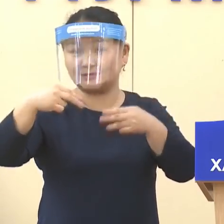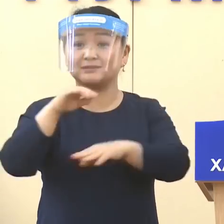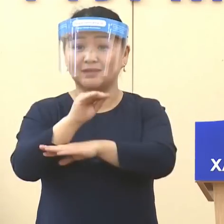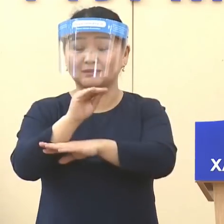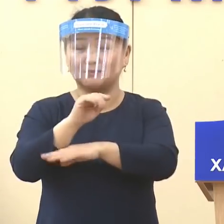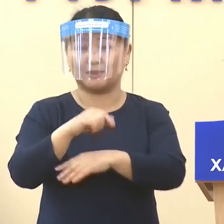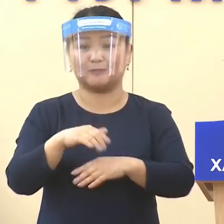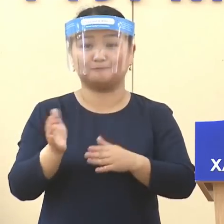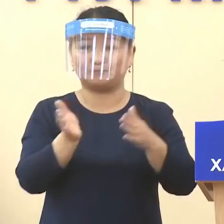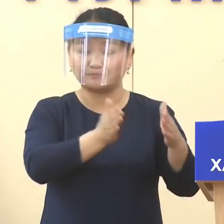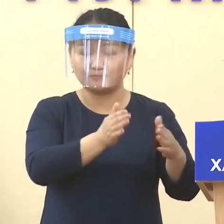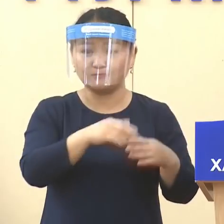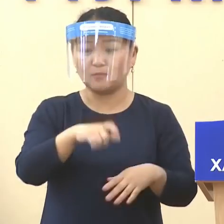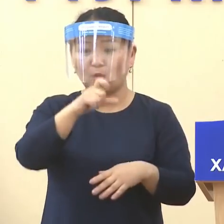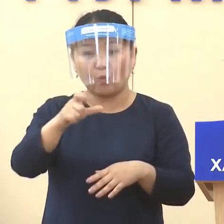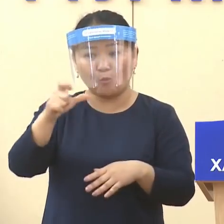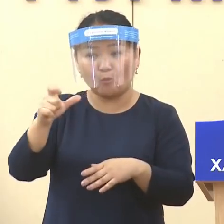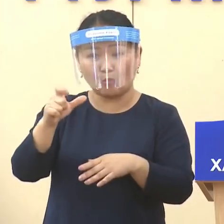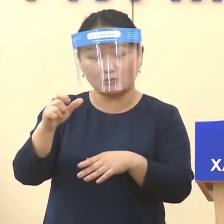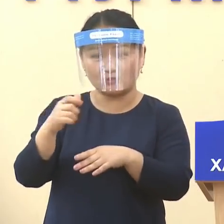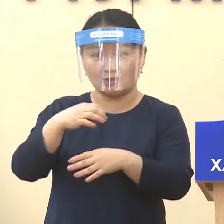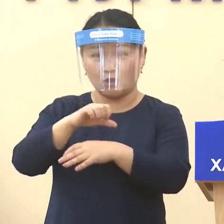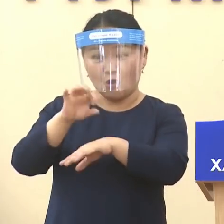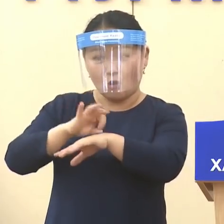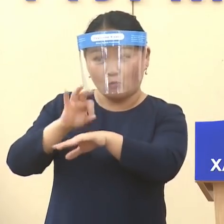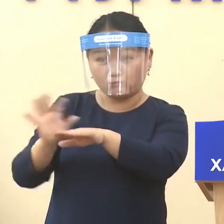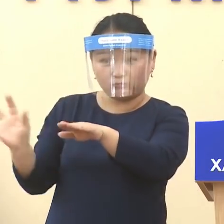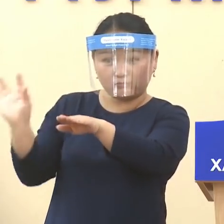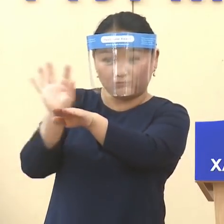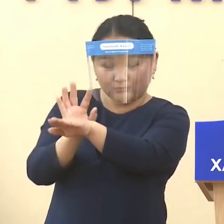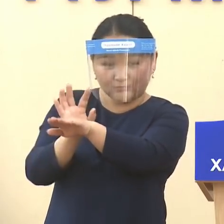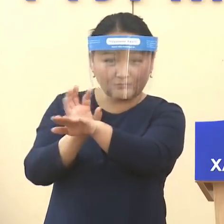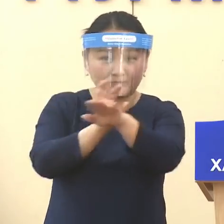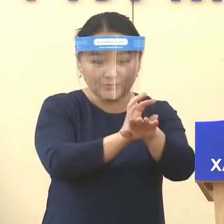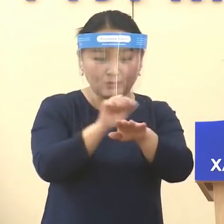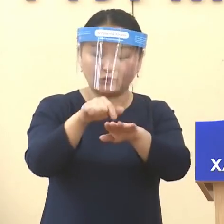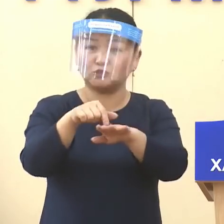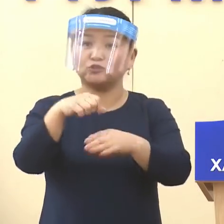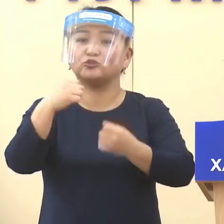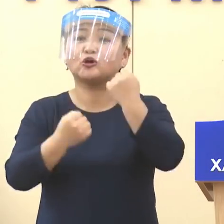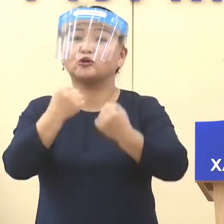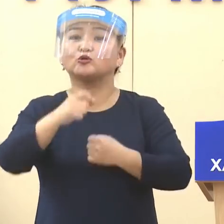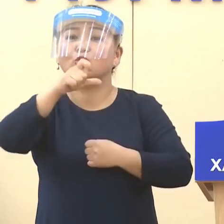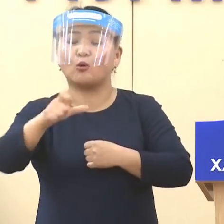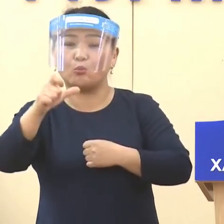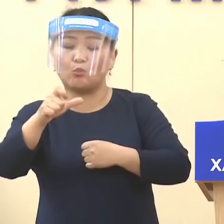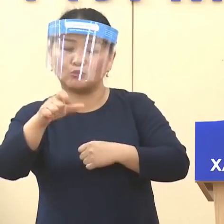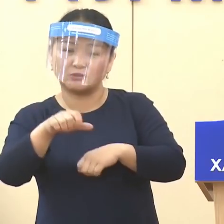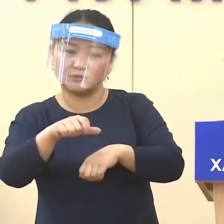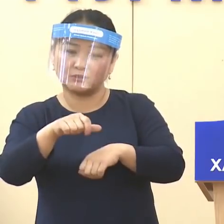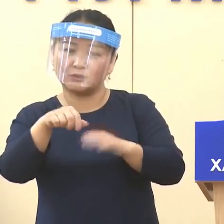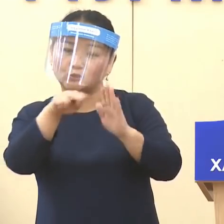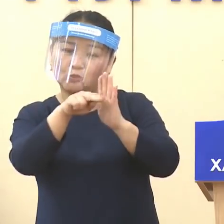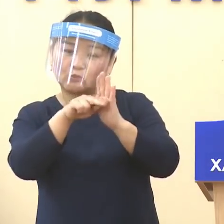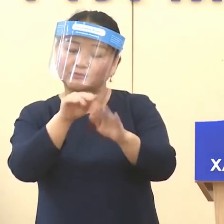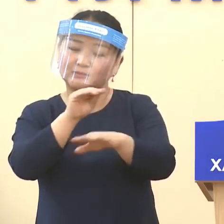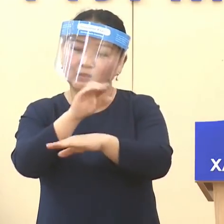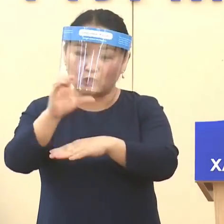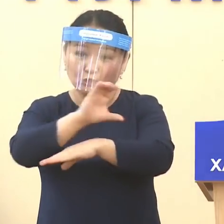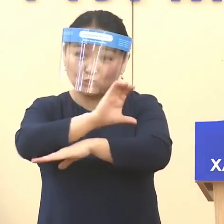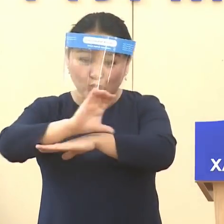хүмүүсийг тээвэрлсэн тээврийн тээвэрлж байгаа тээврийн хэрэгслийн жолооч нарыг халдвар хамгаалалтын дэглэм хэрхэн баримтлах талаар